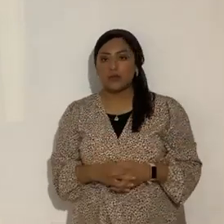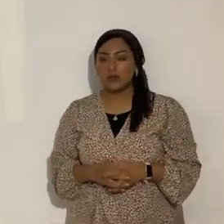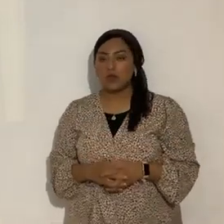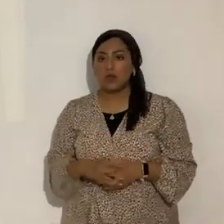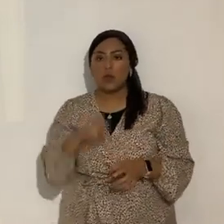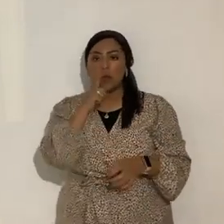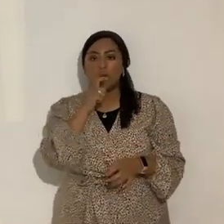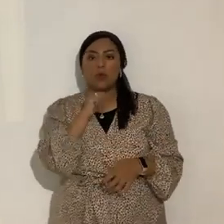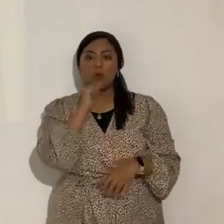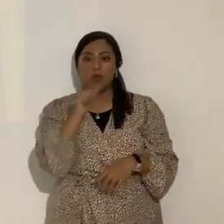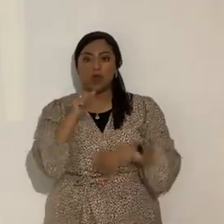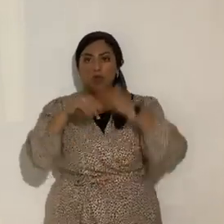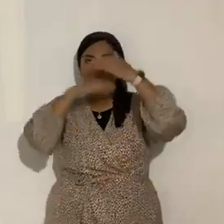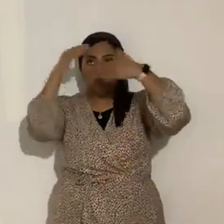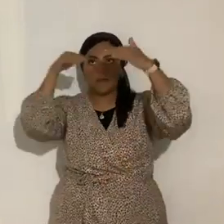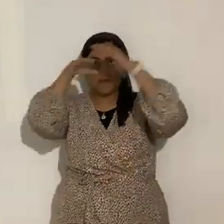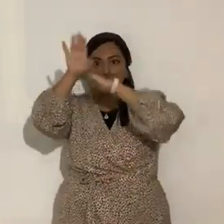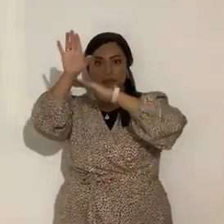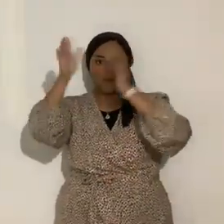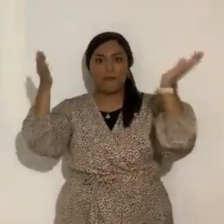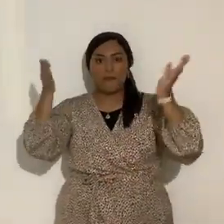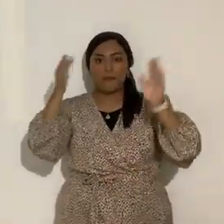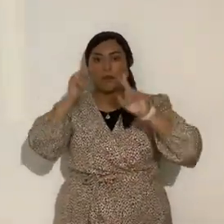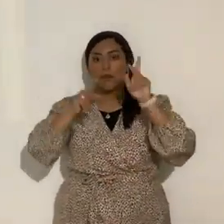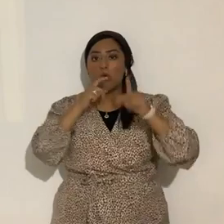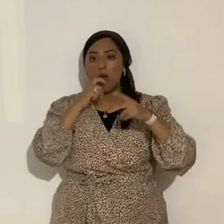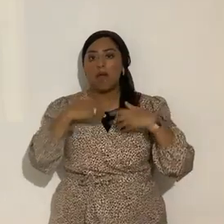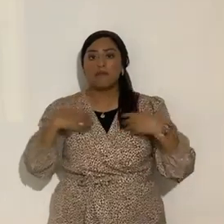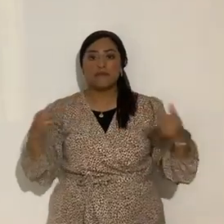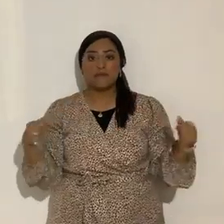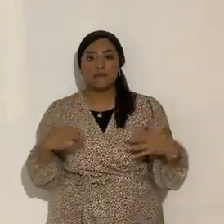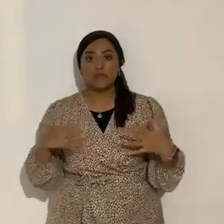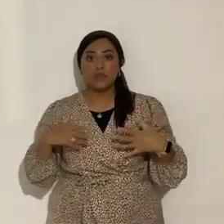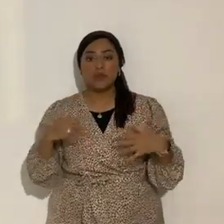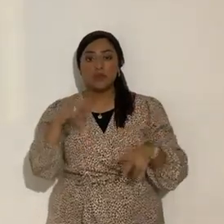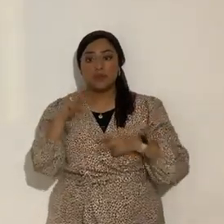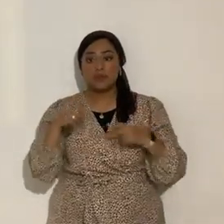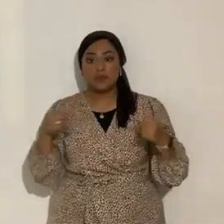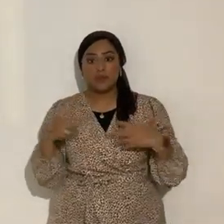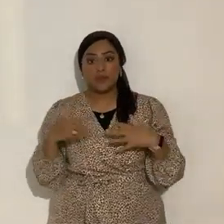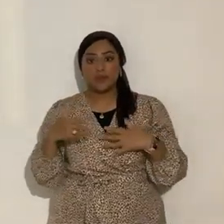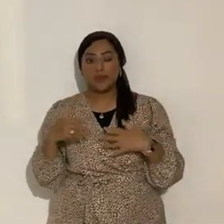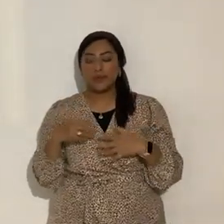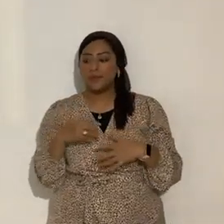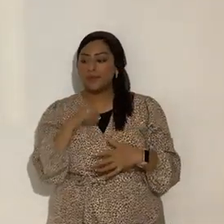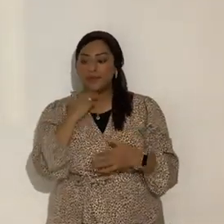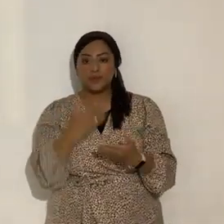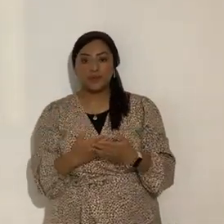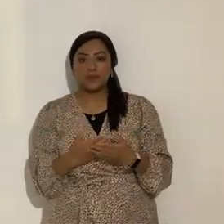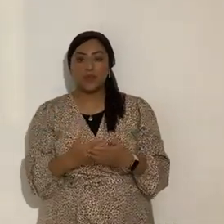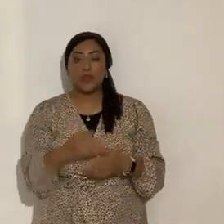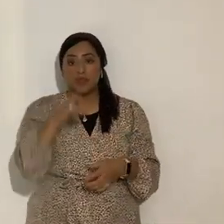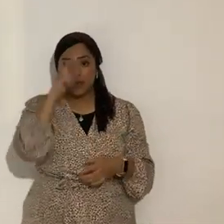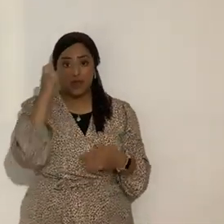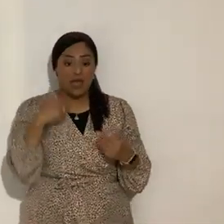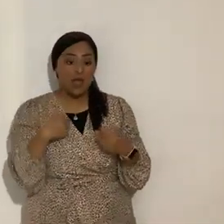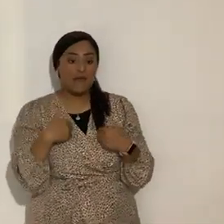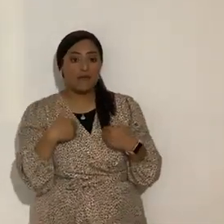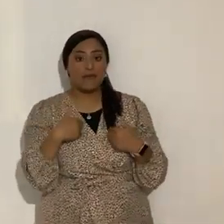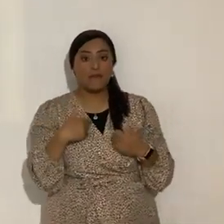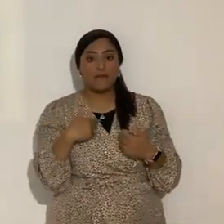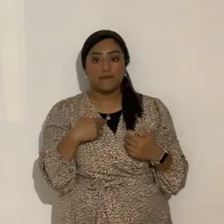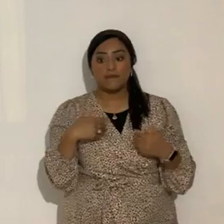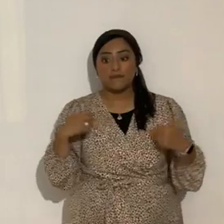¿Quiénes no van a entrar al reino de los cielos? Entre tantos, los cobardes. Y los cobardes se ajustan muy bien aquí. Porque tener